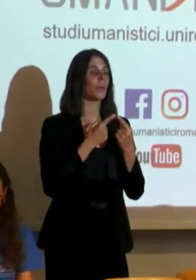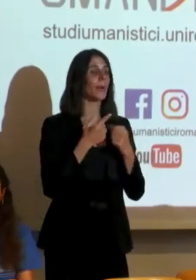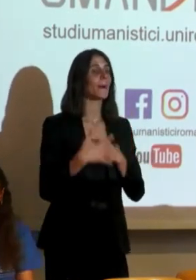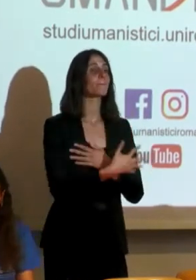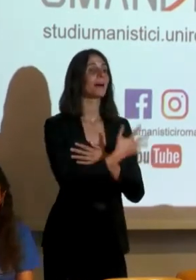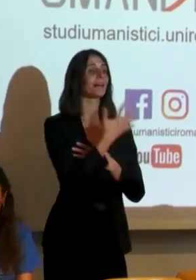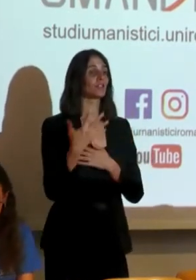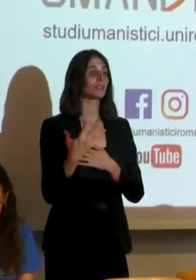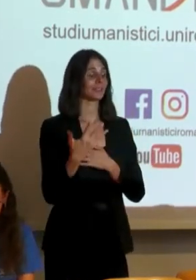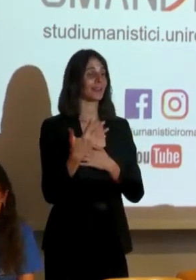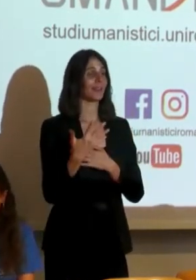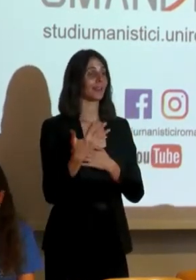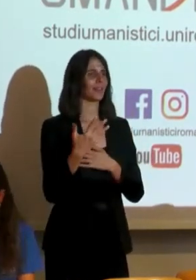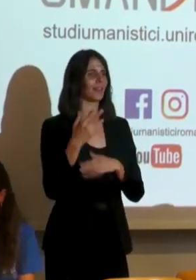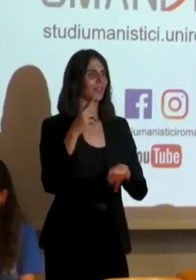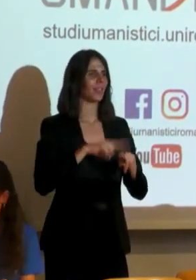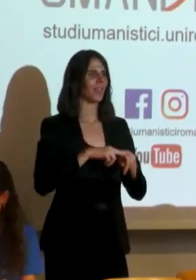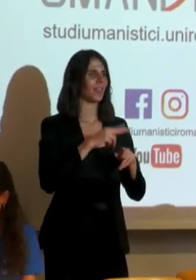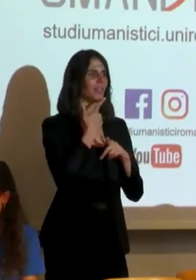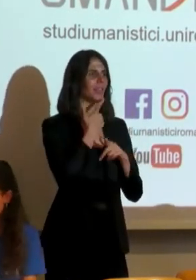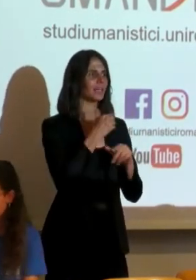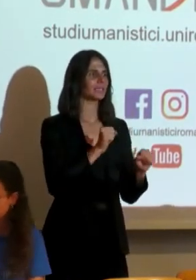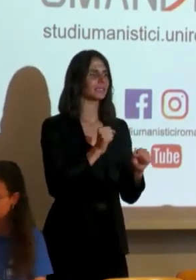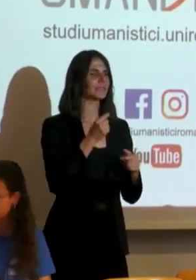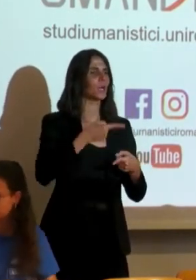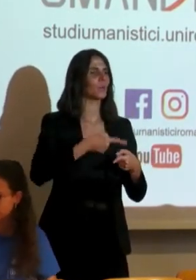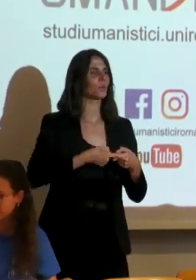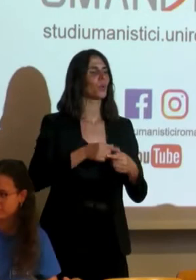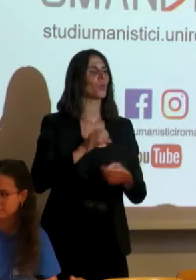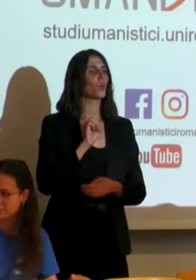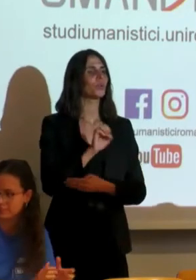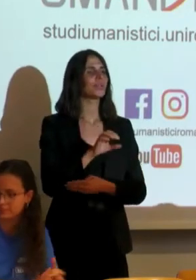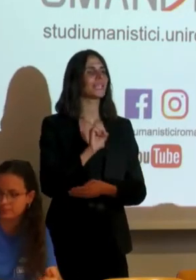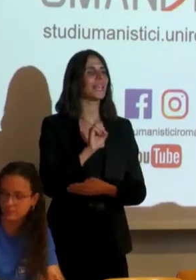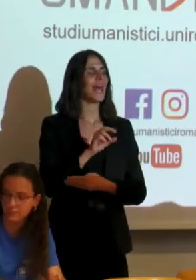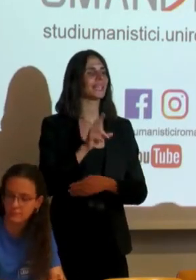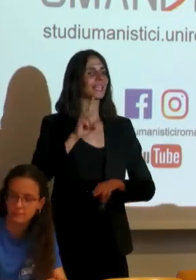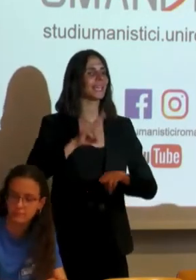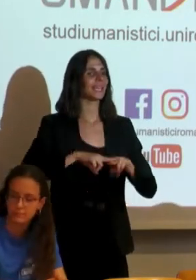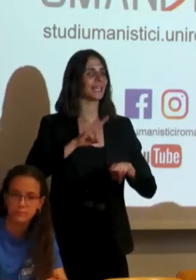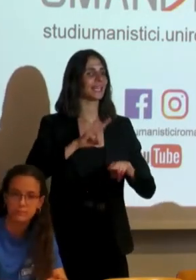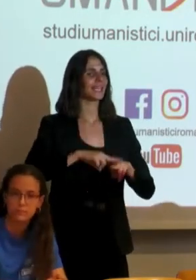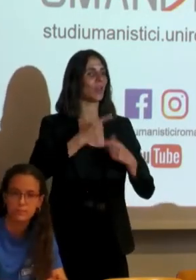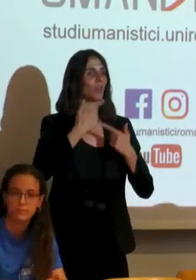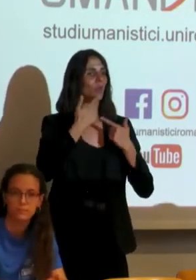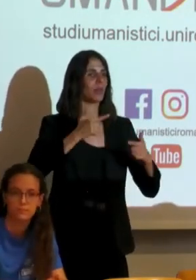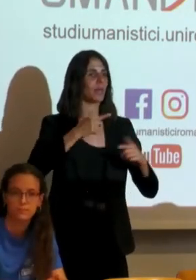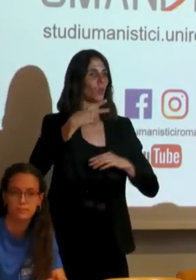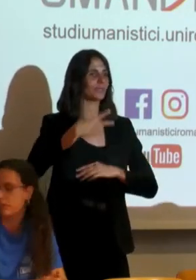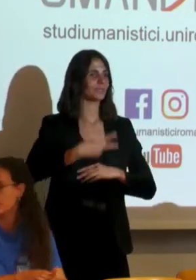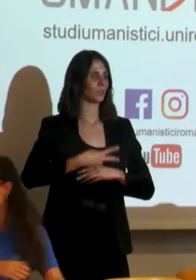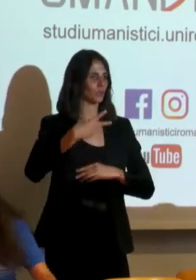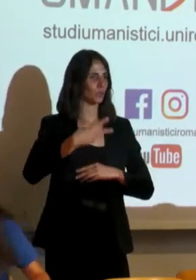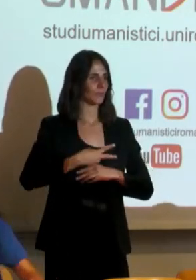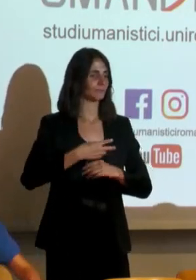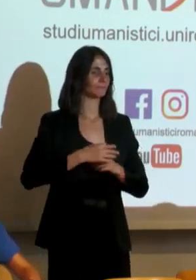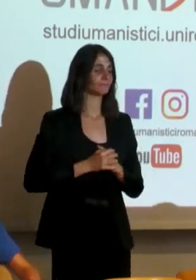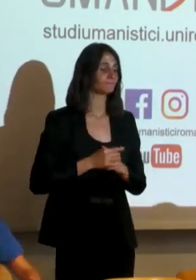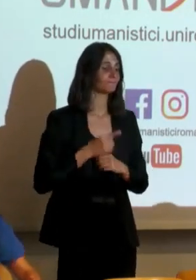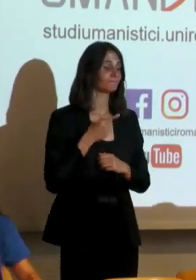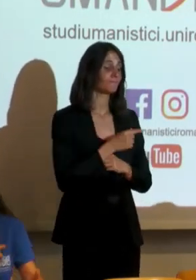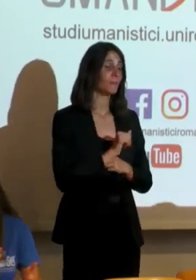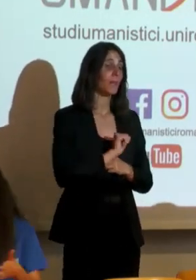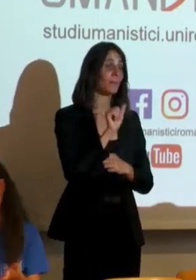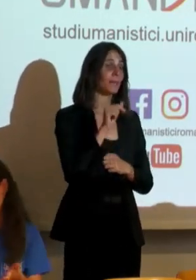una laurea magistrale in didattica dell'italiano come lingua seconda. La prima è più